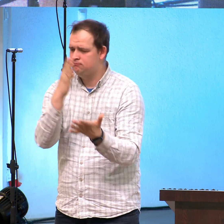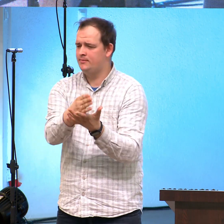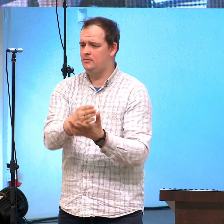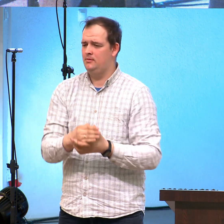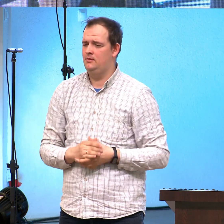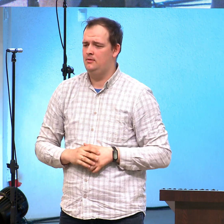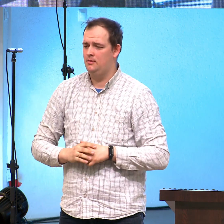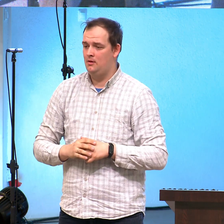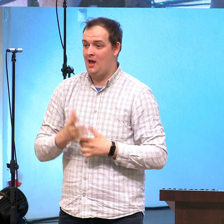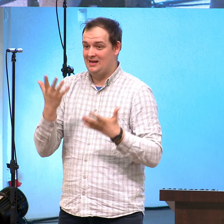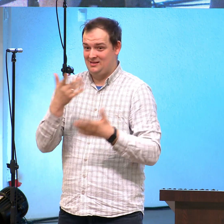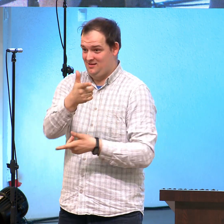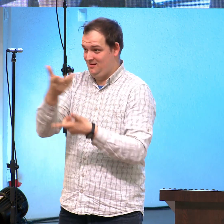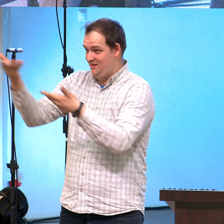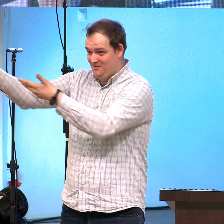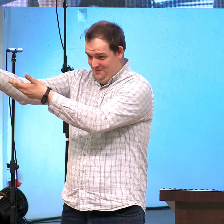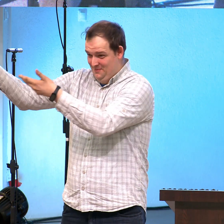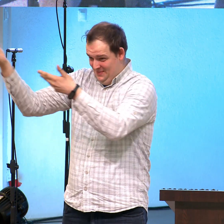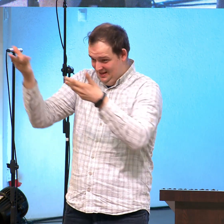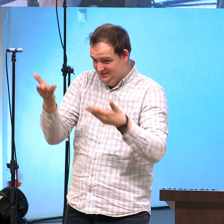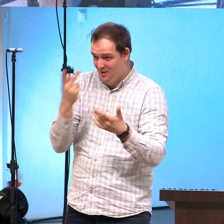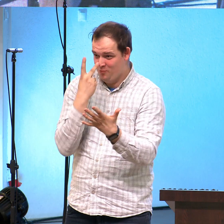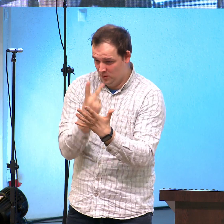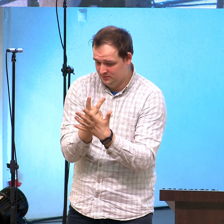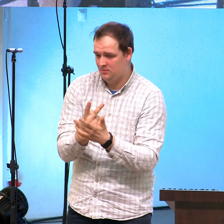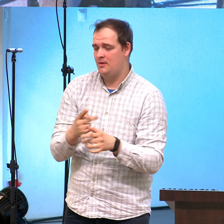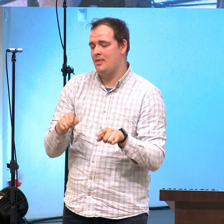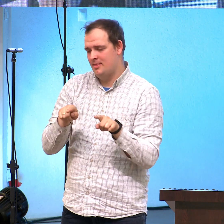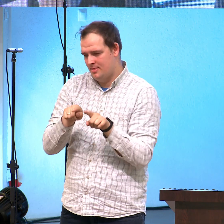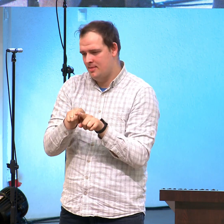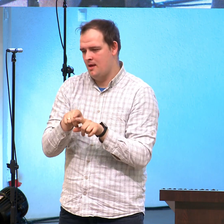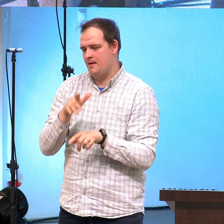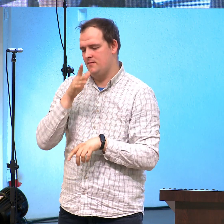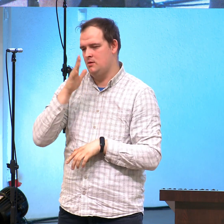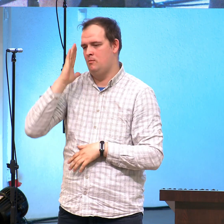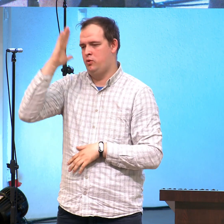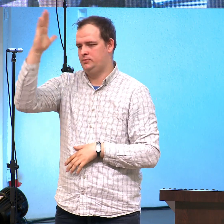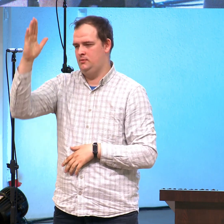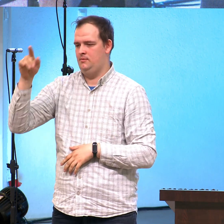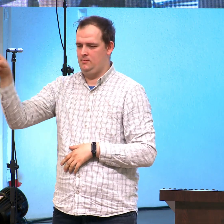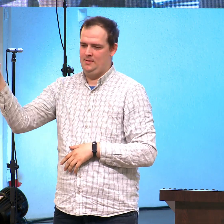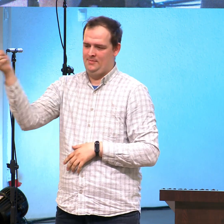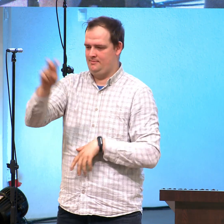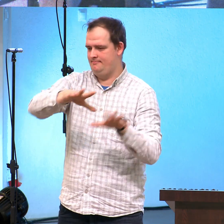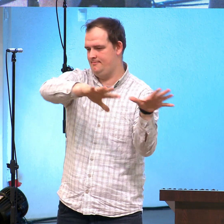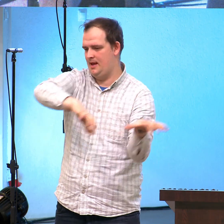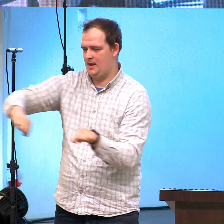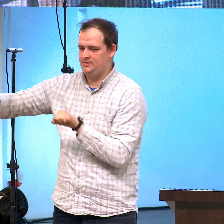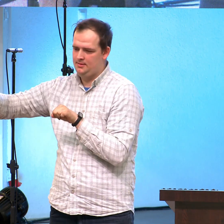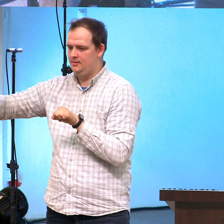он прямо ему говорит: ты пригласил, показал все это. Время будет, когда придут, все